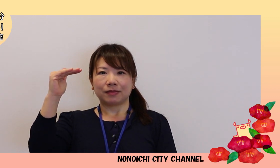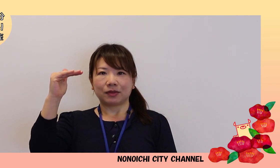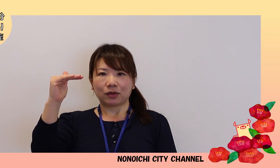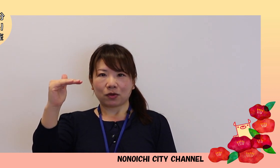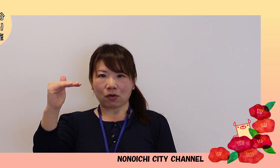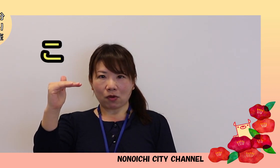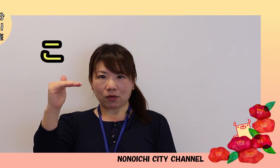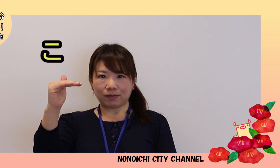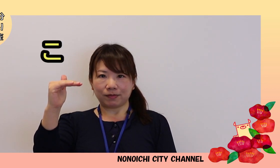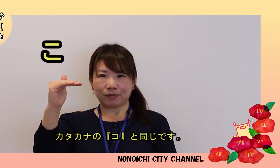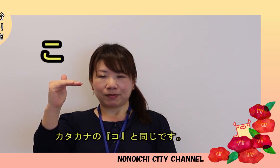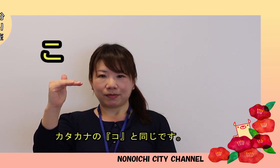こ。